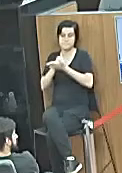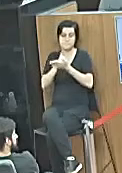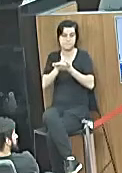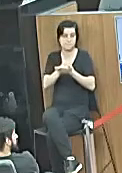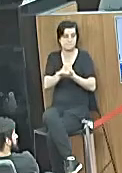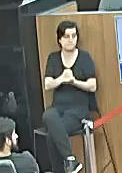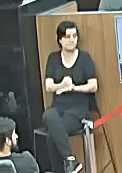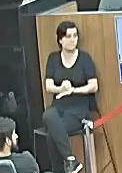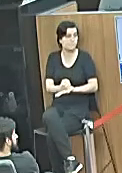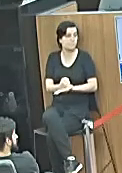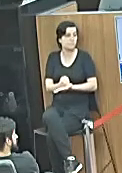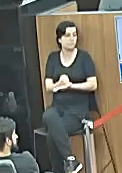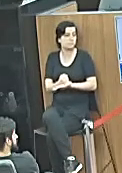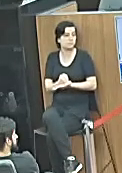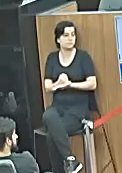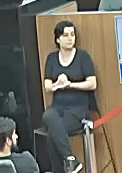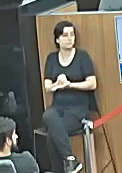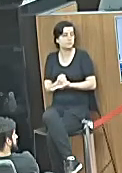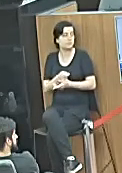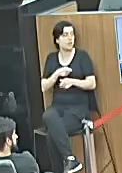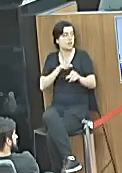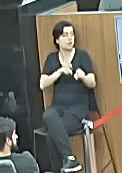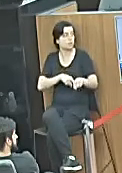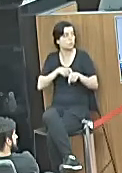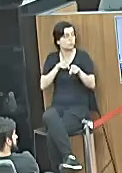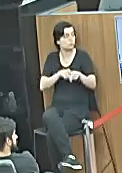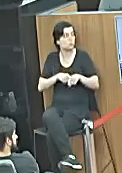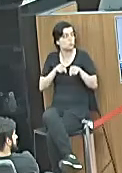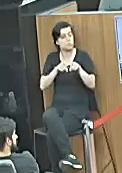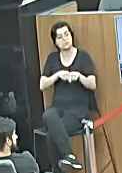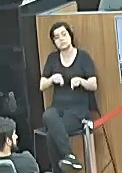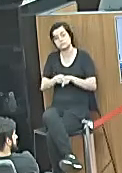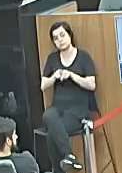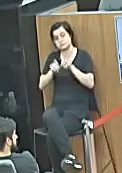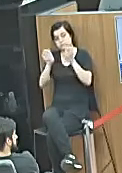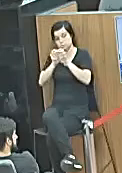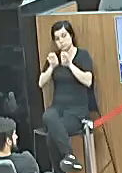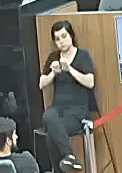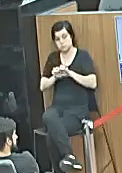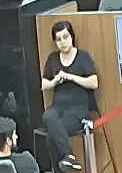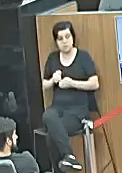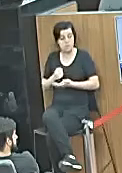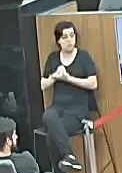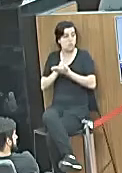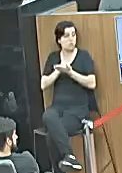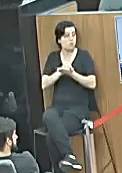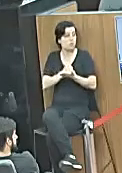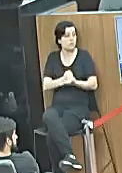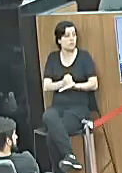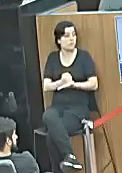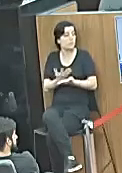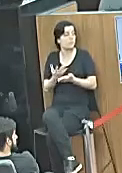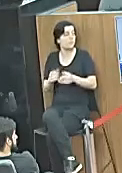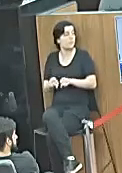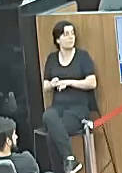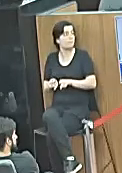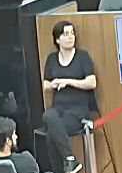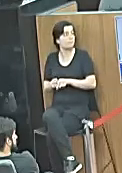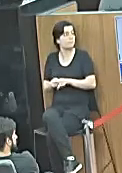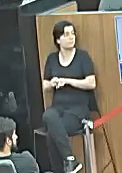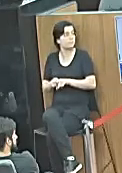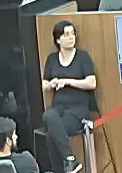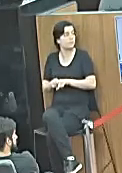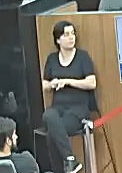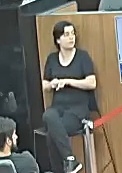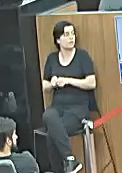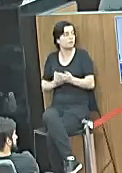ea agroindústria familiar e infraestrutura a apoiar o cooperativismo e acesso a